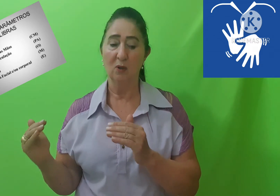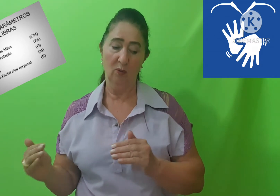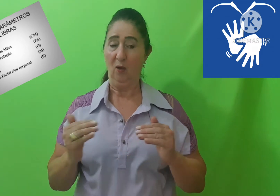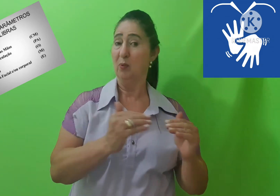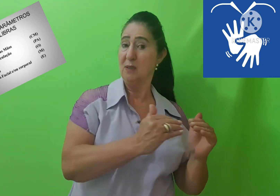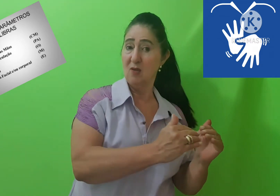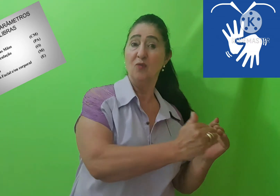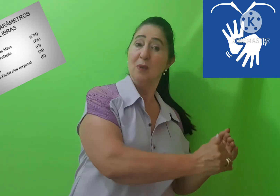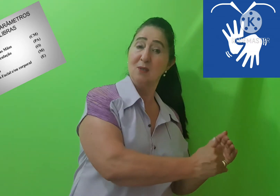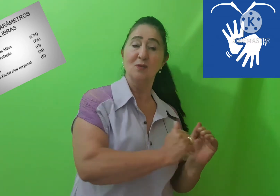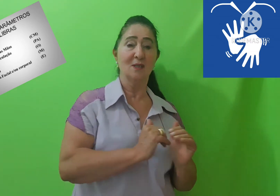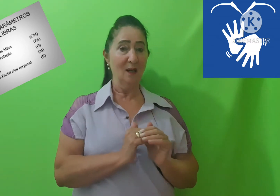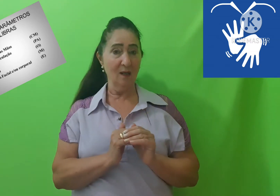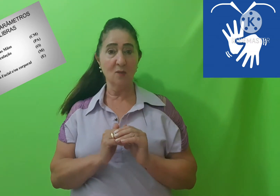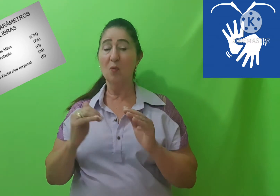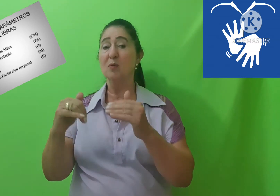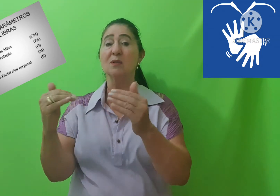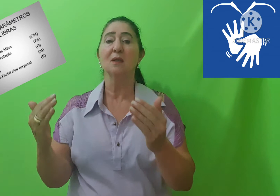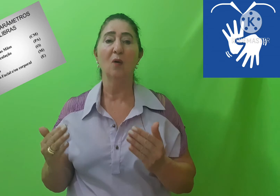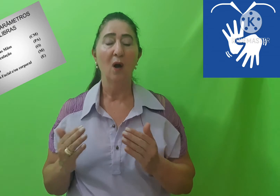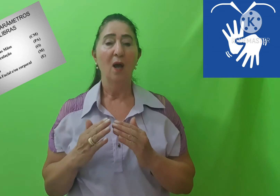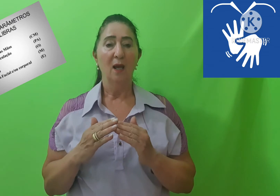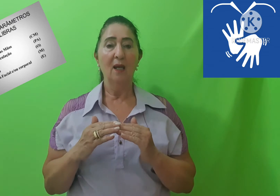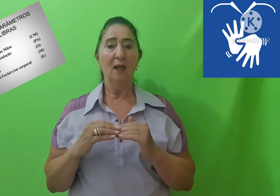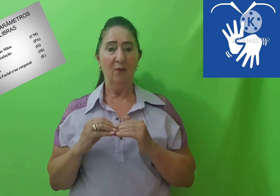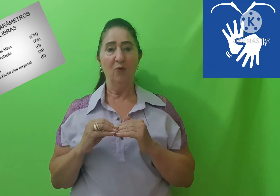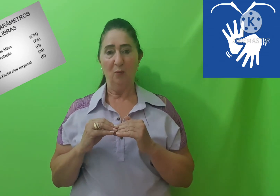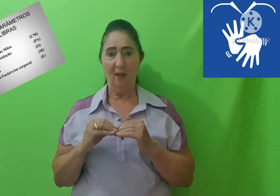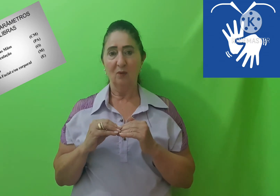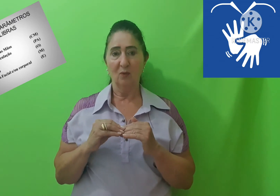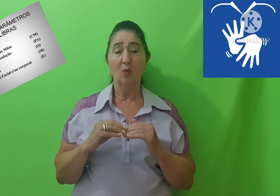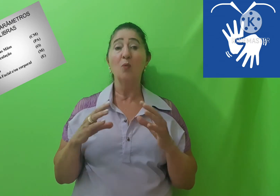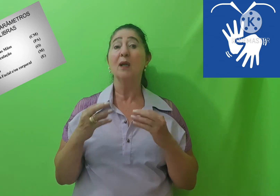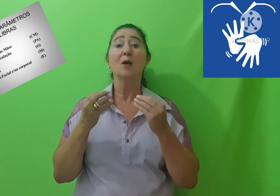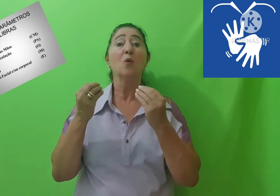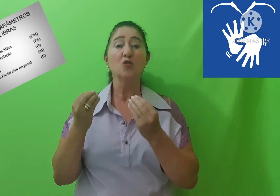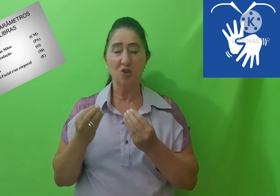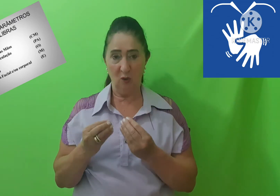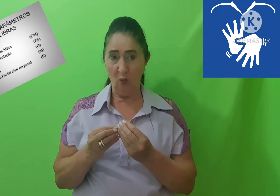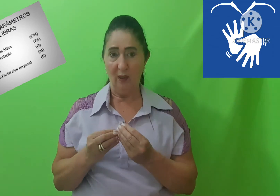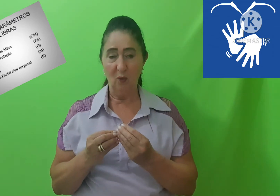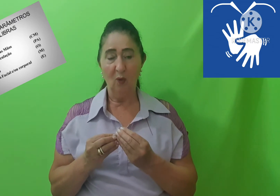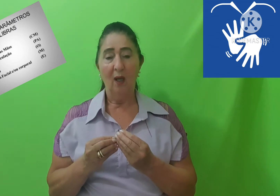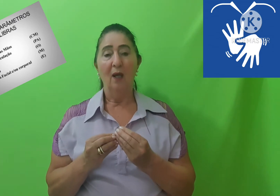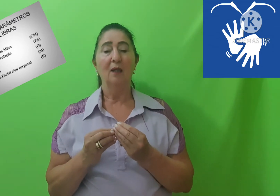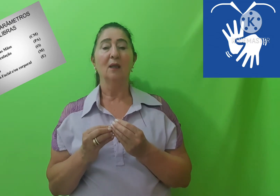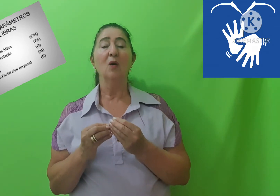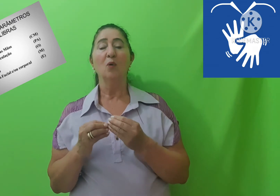tenho o processo de formação de sinais. Como que o sinal ele é formado? Como que ele é constituído? Então,